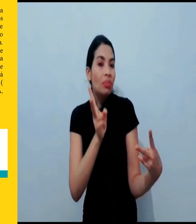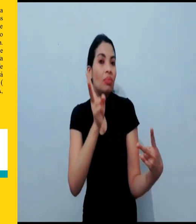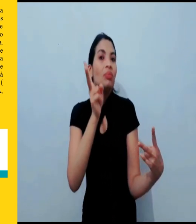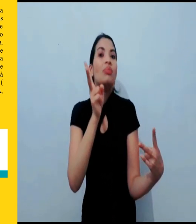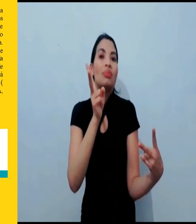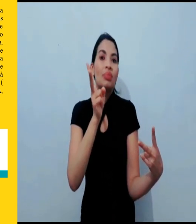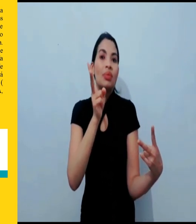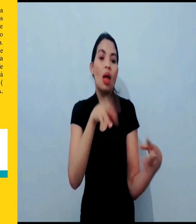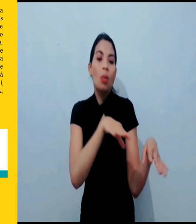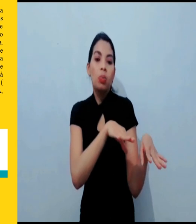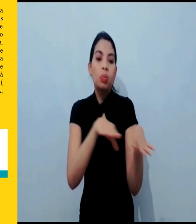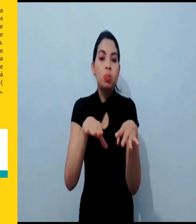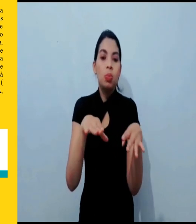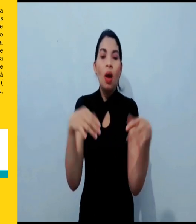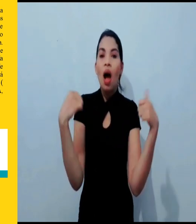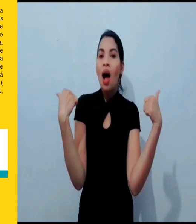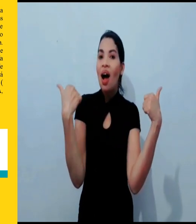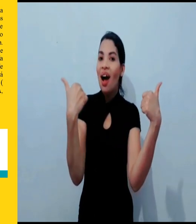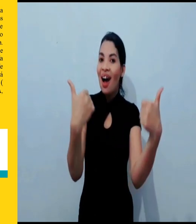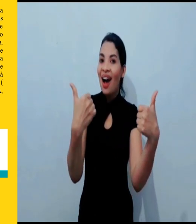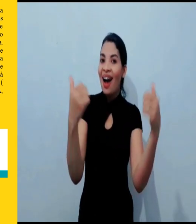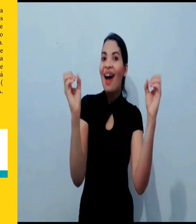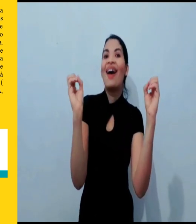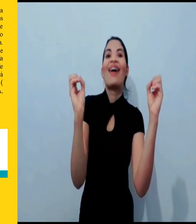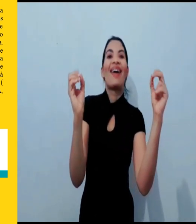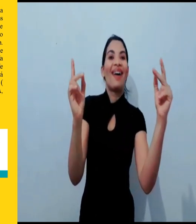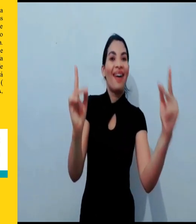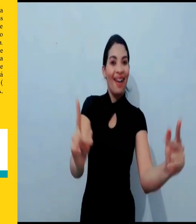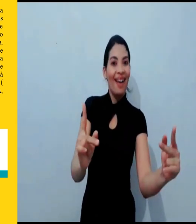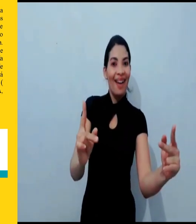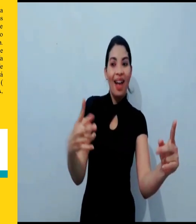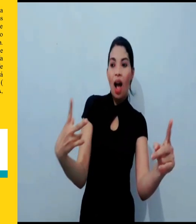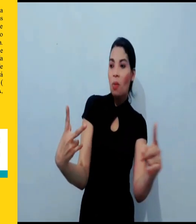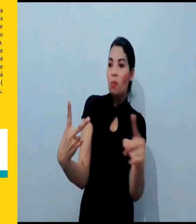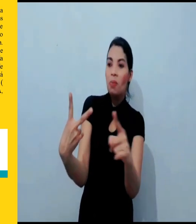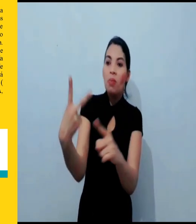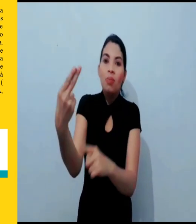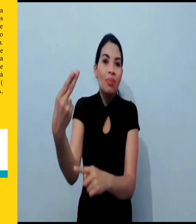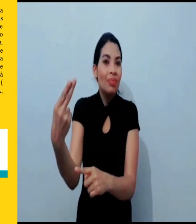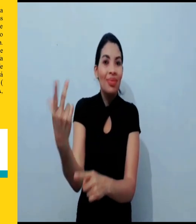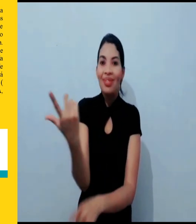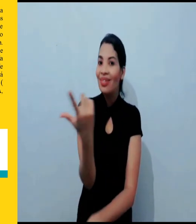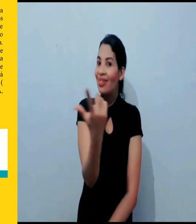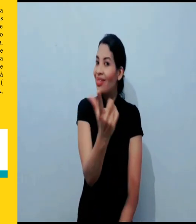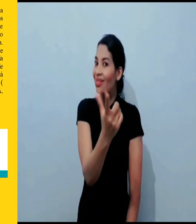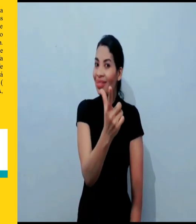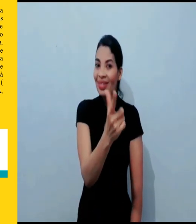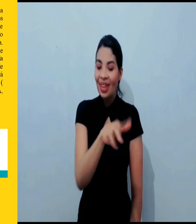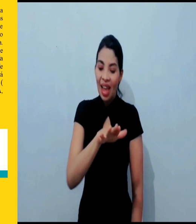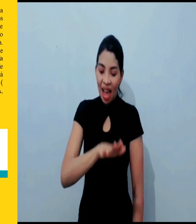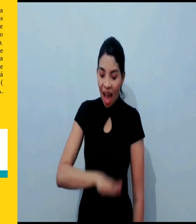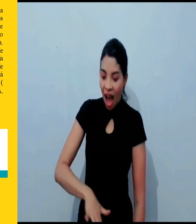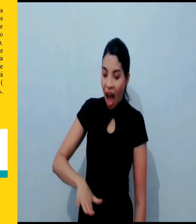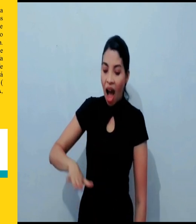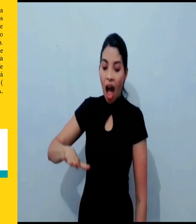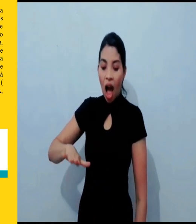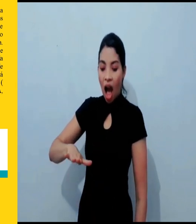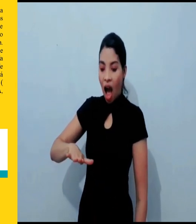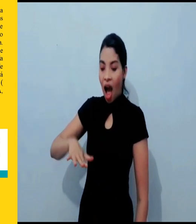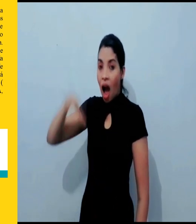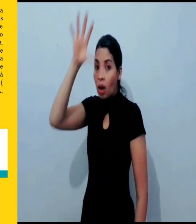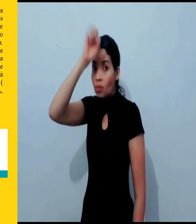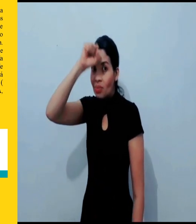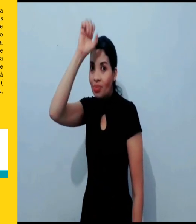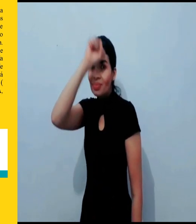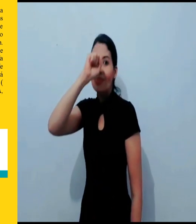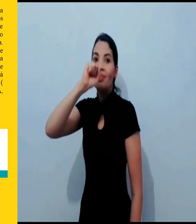simultaneamente é positiva e em nada atrapalha o desenvolvimento da criança. Essa questão